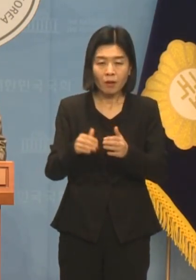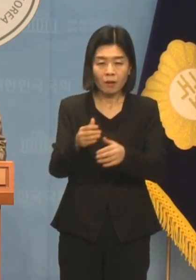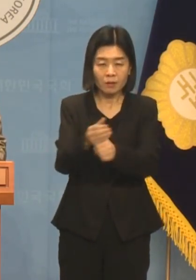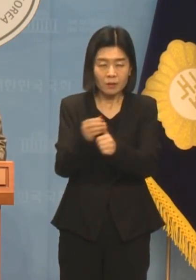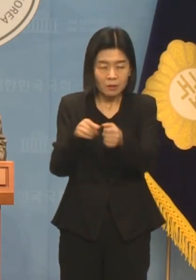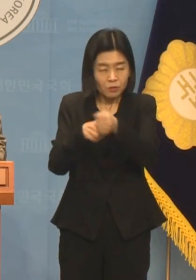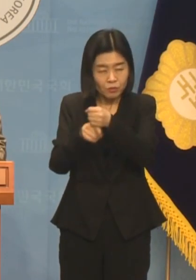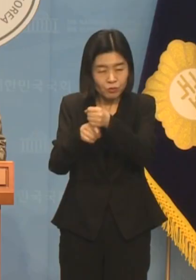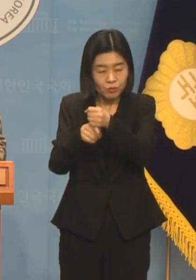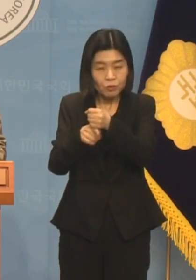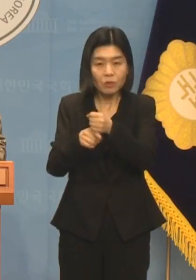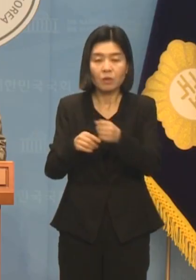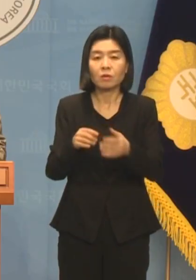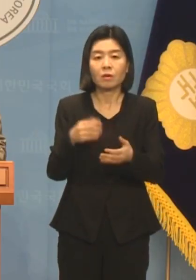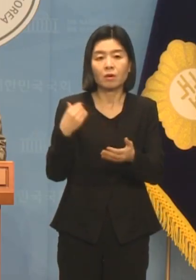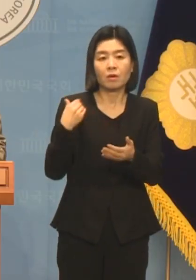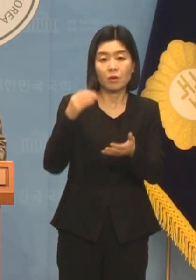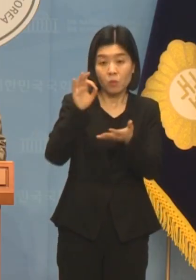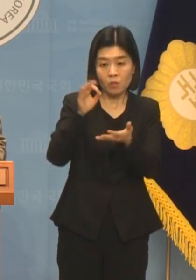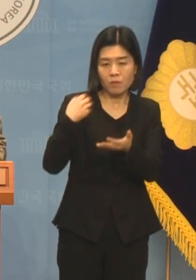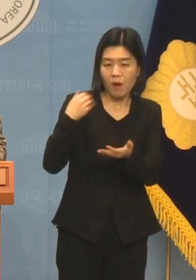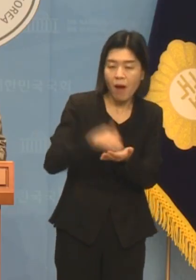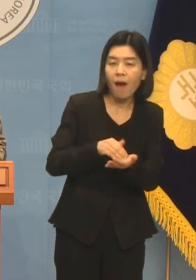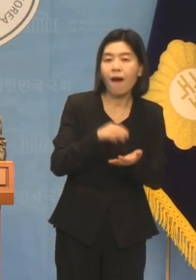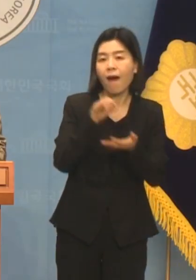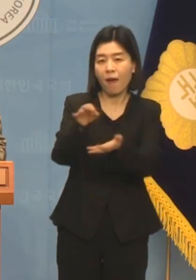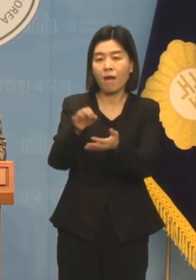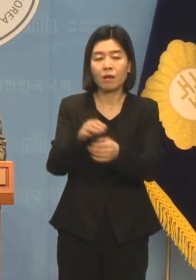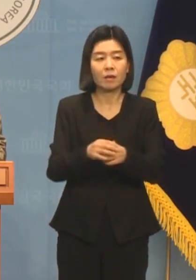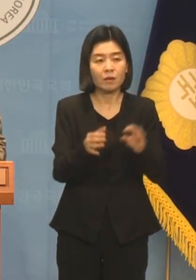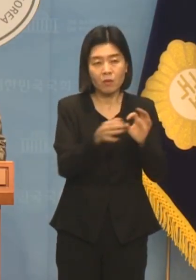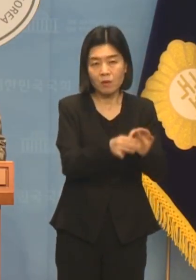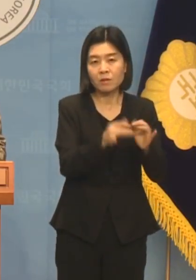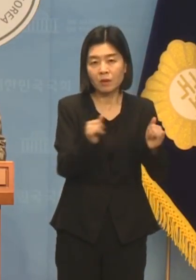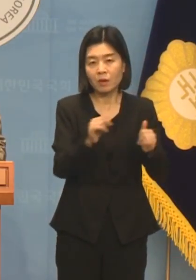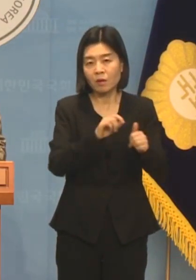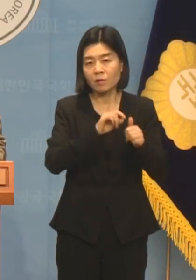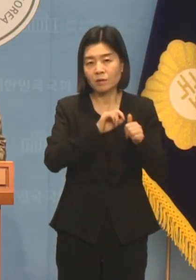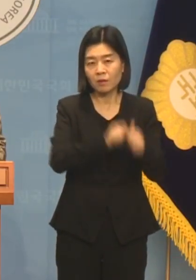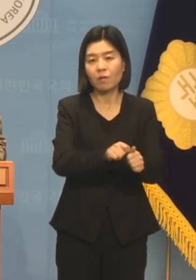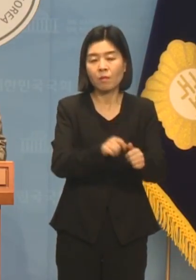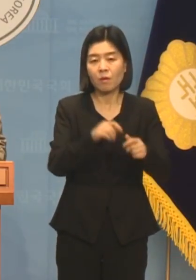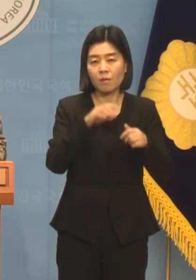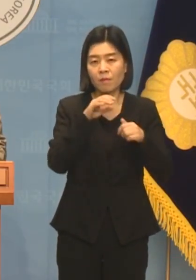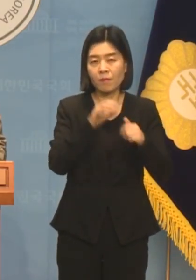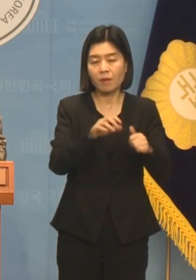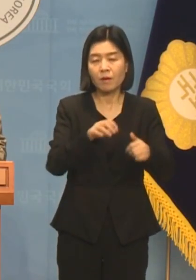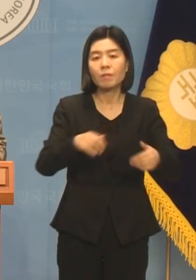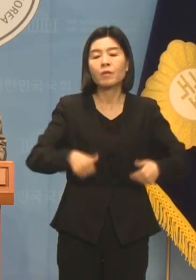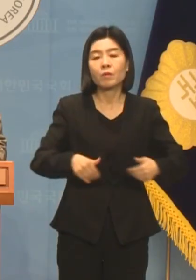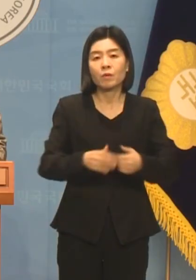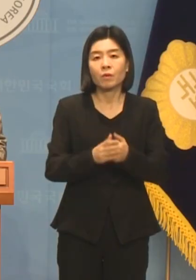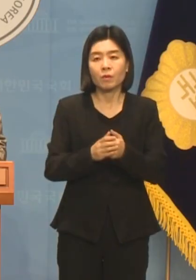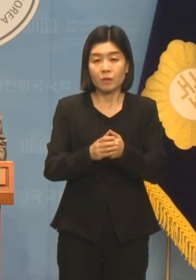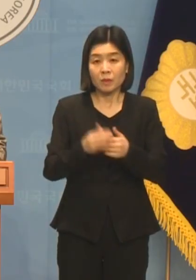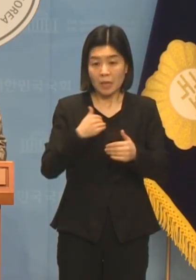조치 및 관련자에 대한 엄정한 처벌이 이루어져야 할 것입니다.